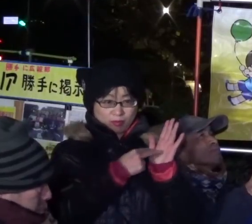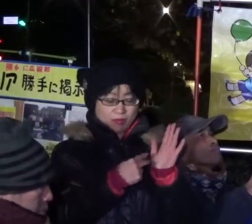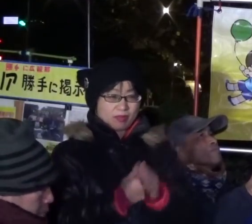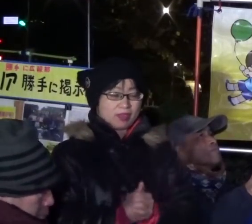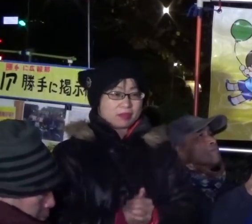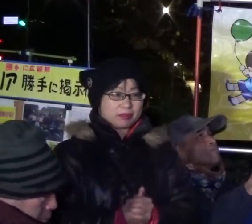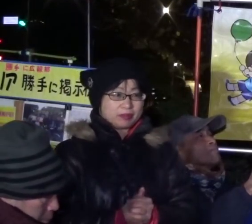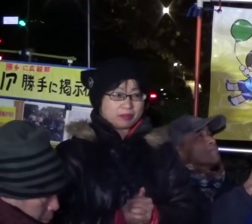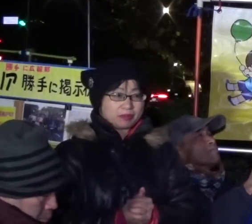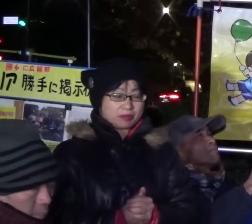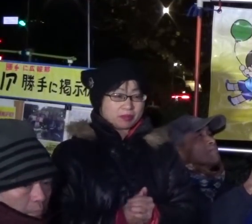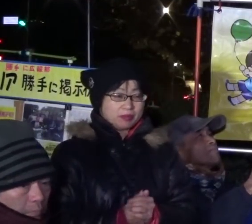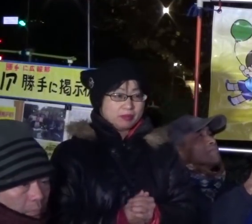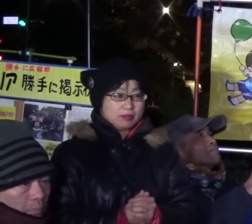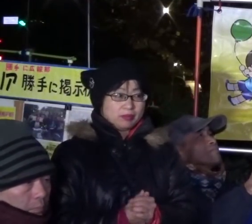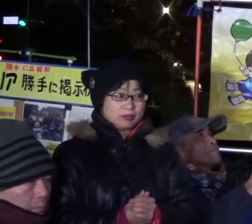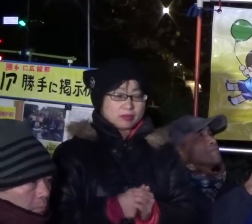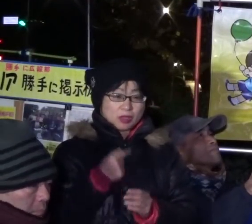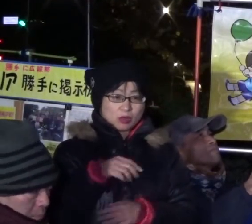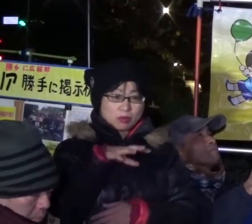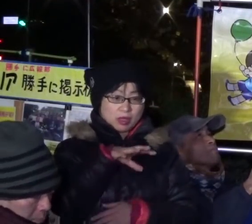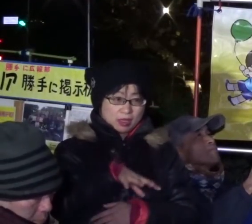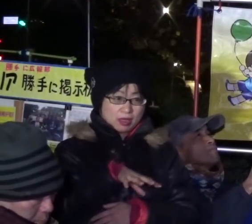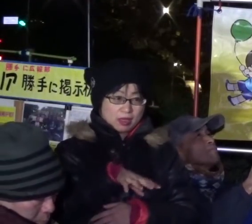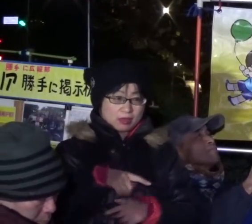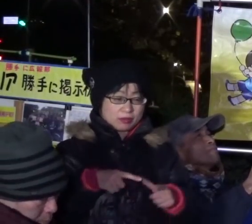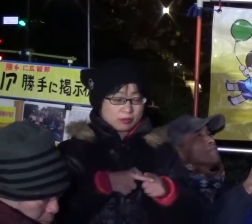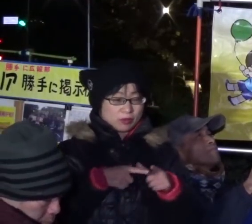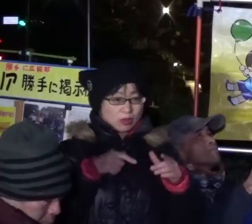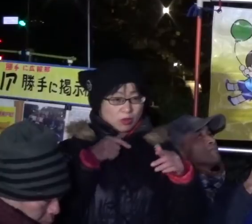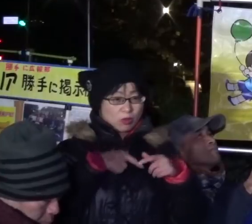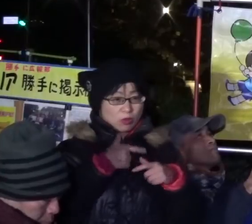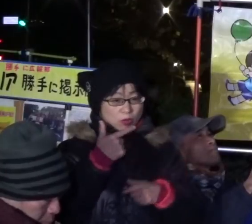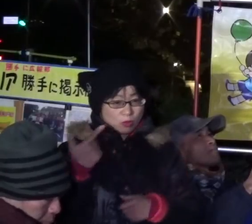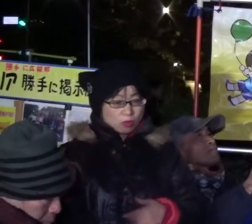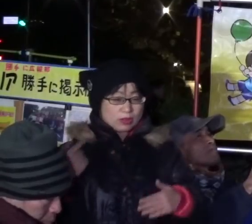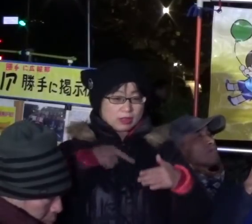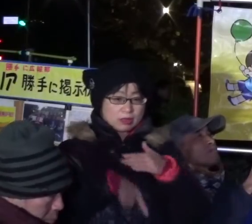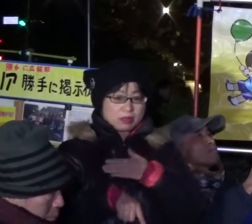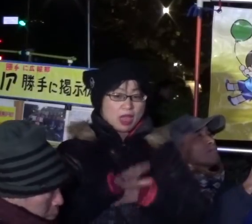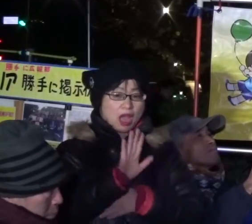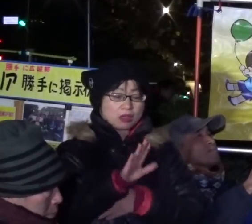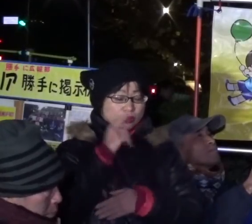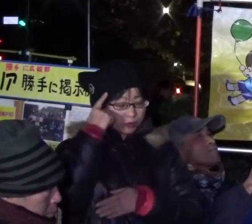聞きまして、この場が非常に大きい意味があるなと思いました。